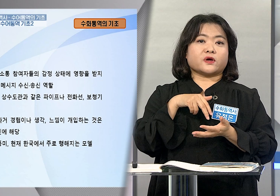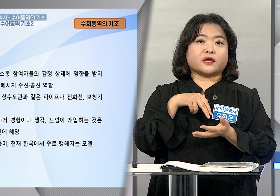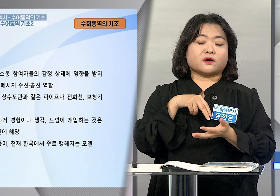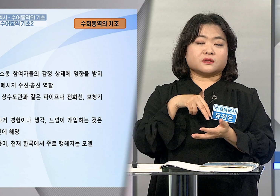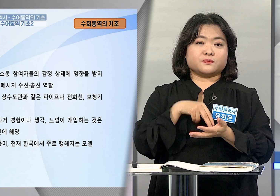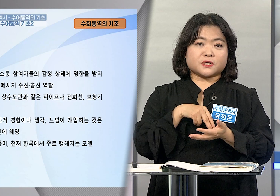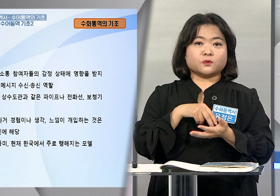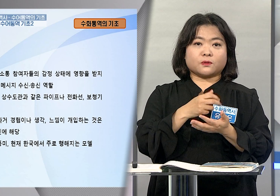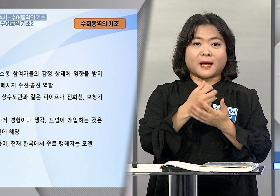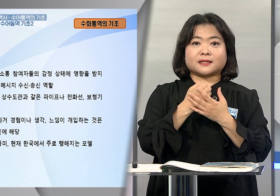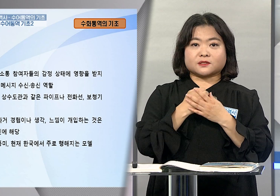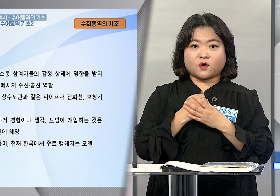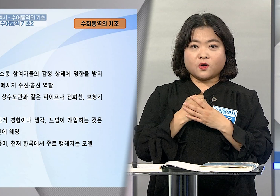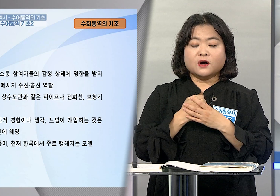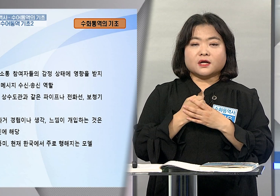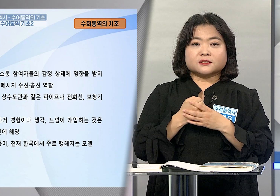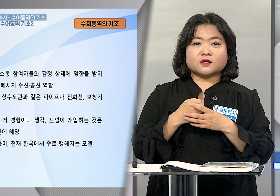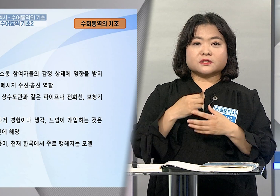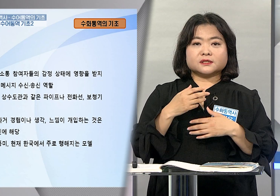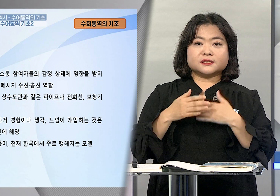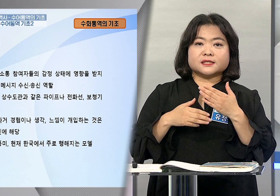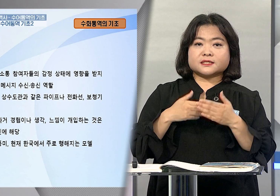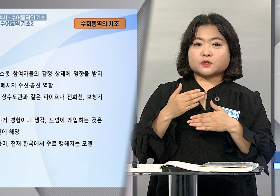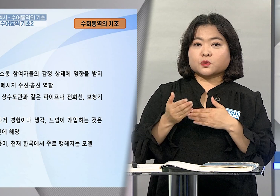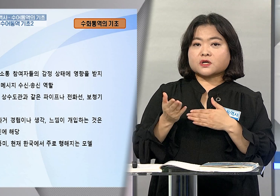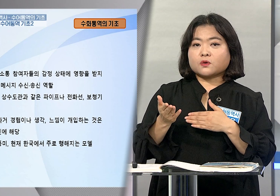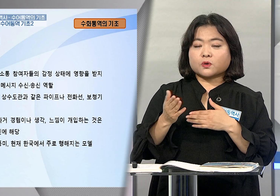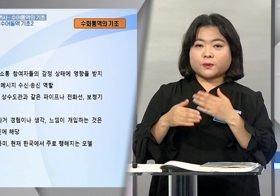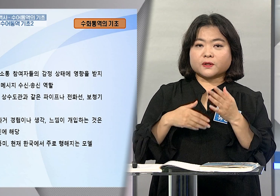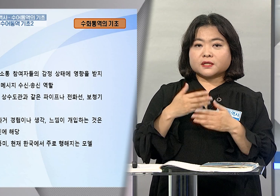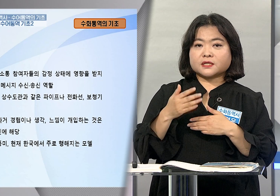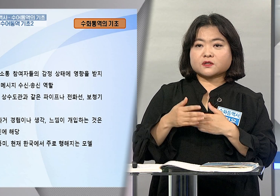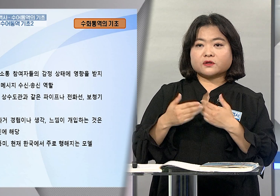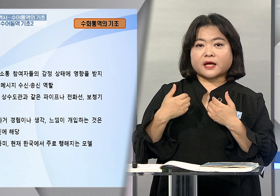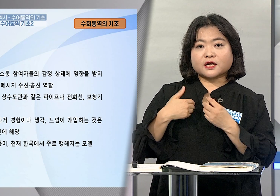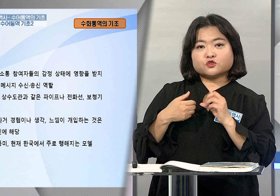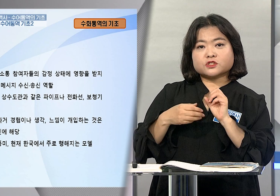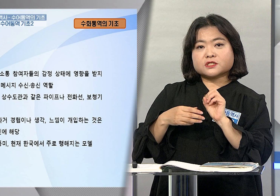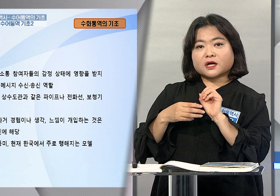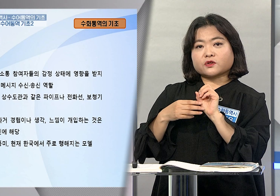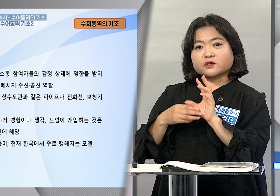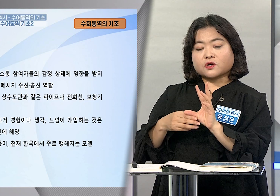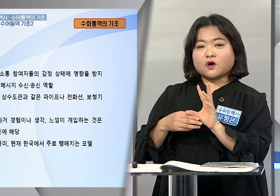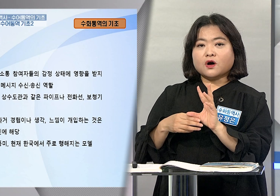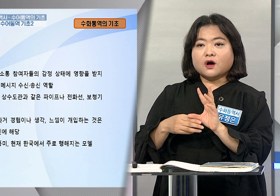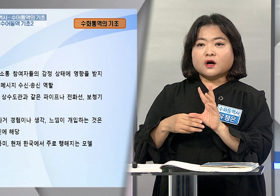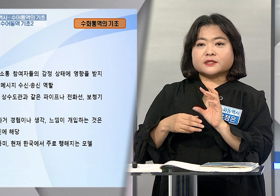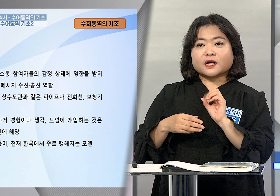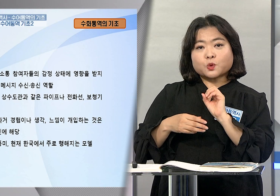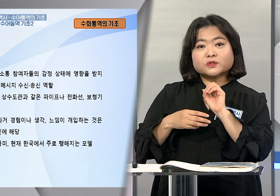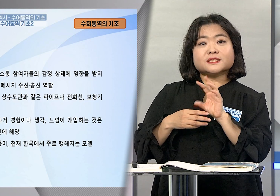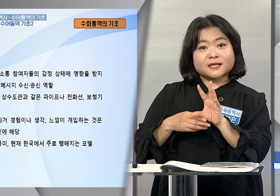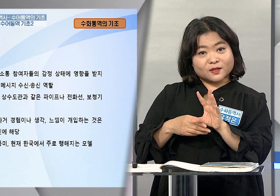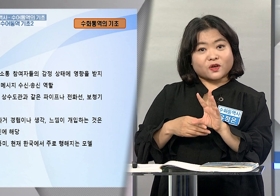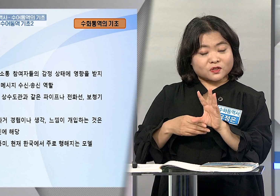수신자로서의 입장으로 받아서 그것을 이제 도착어로 변환을 해서 내가 수신자가 되어서 내가 송신자가